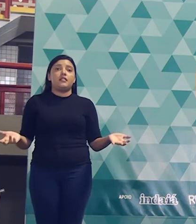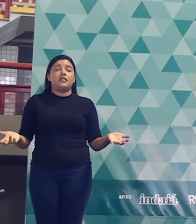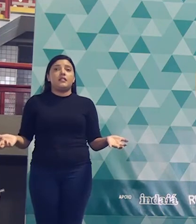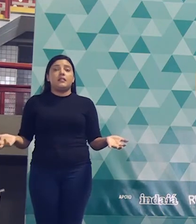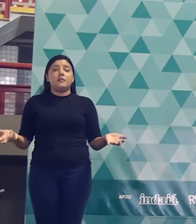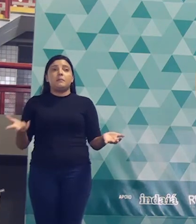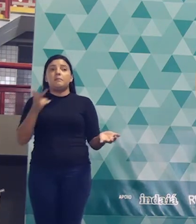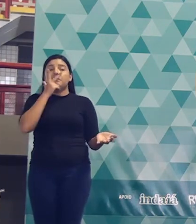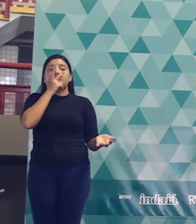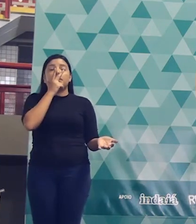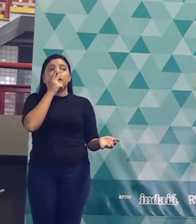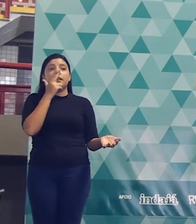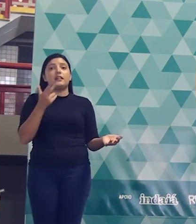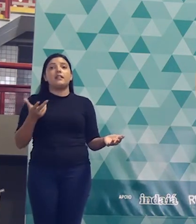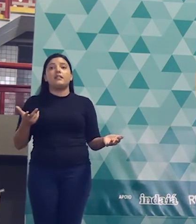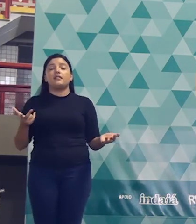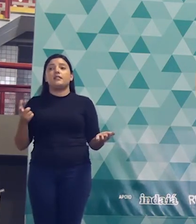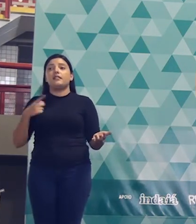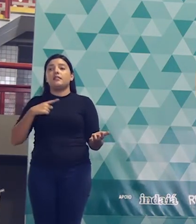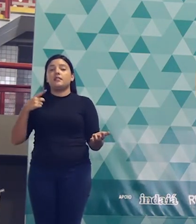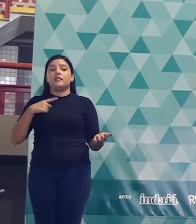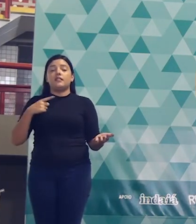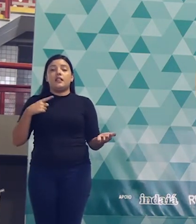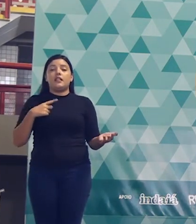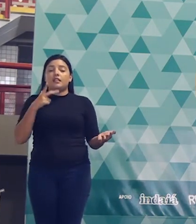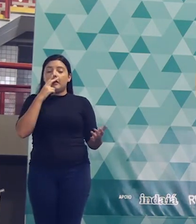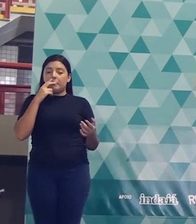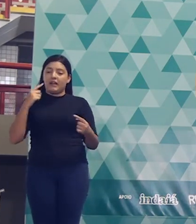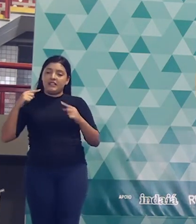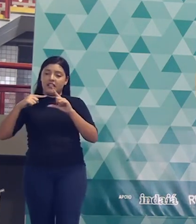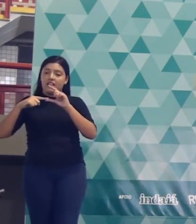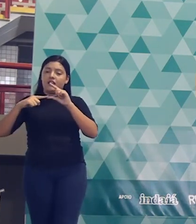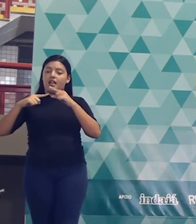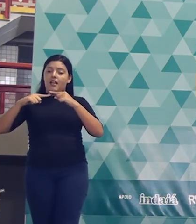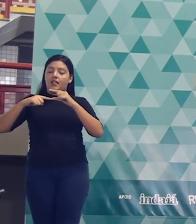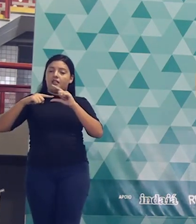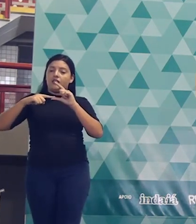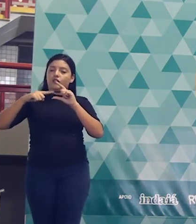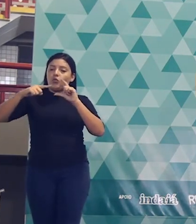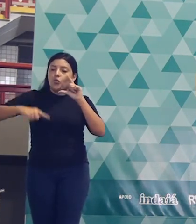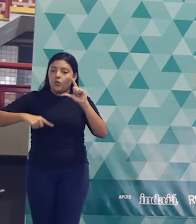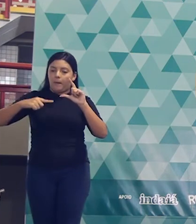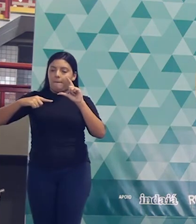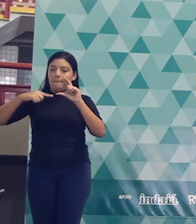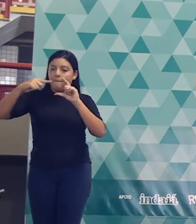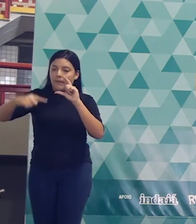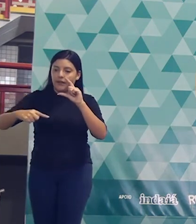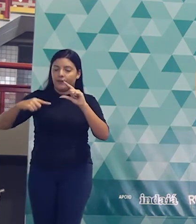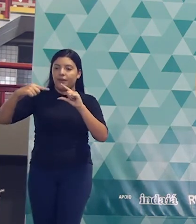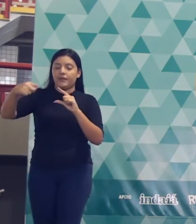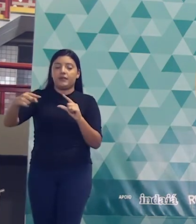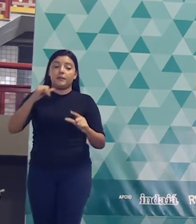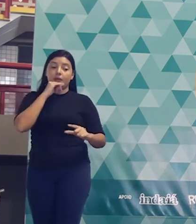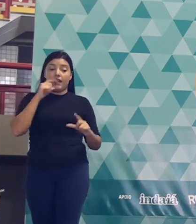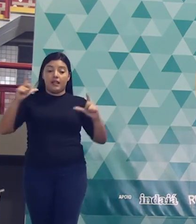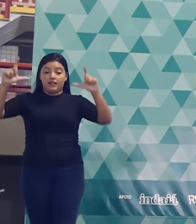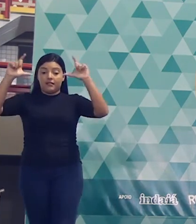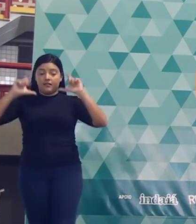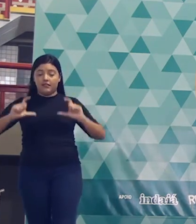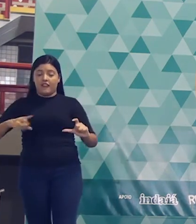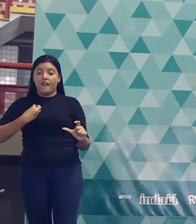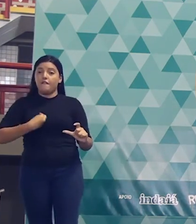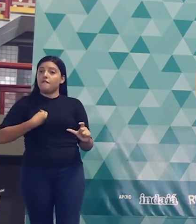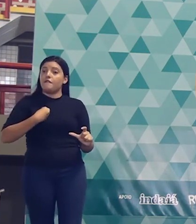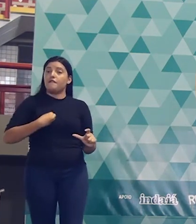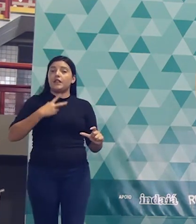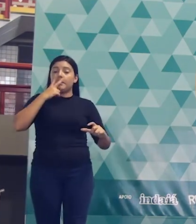amava ninguém, ela quebrou um aparente ciclo que existia. Na segunda estrofe, você observa que a vida segue